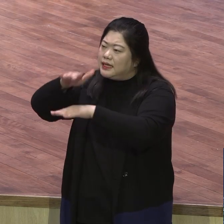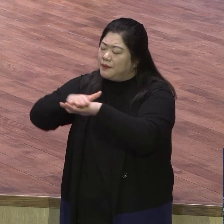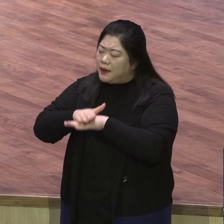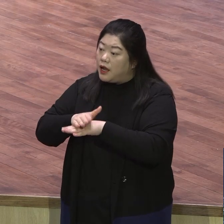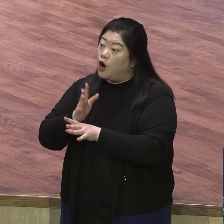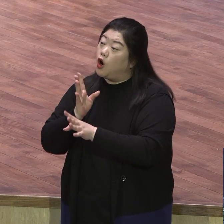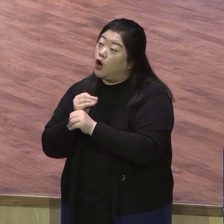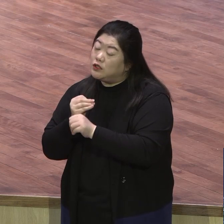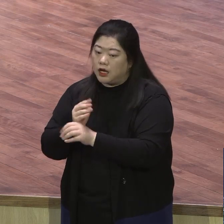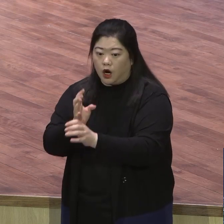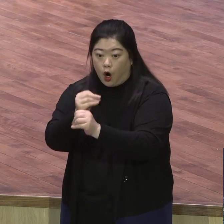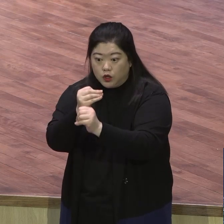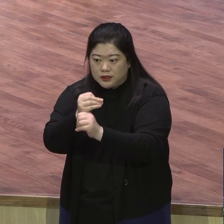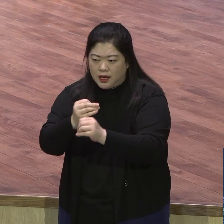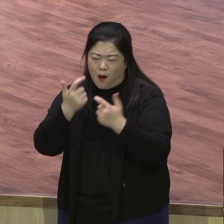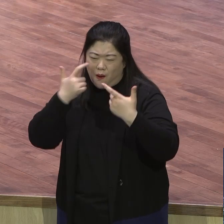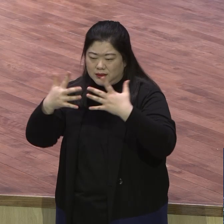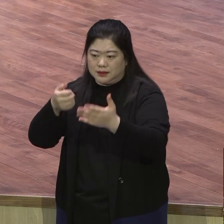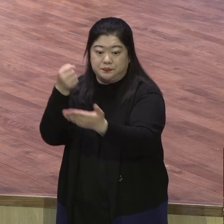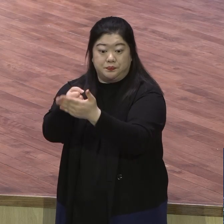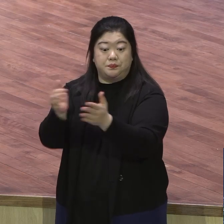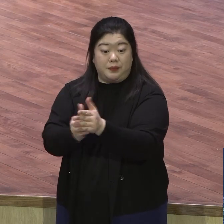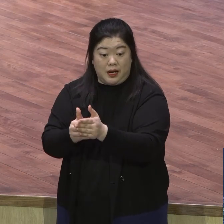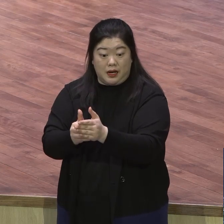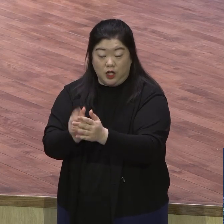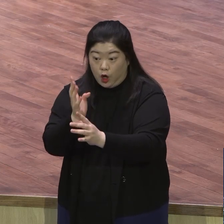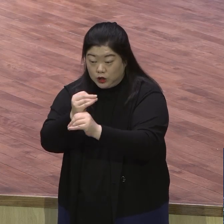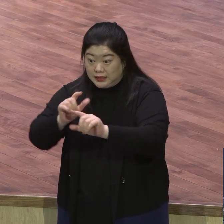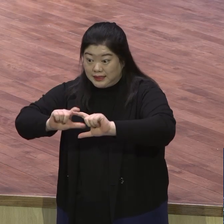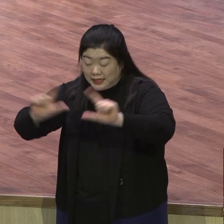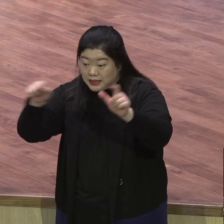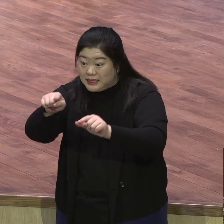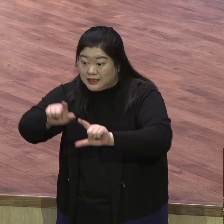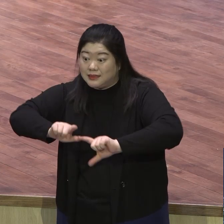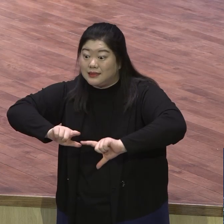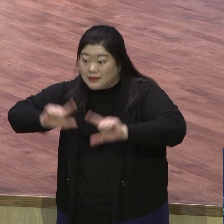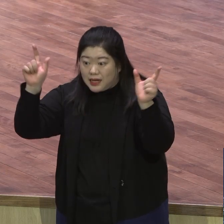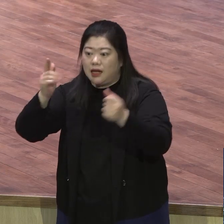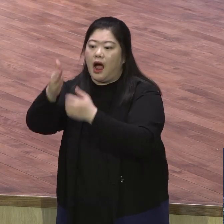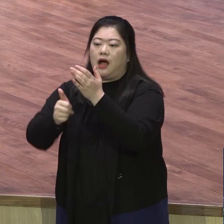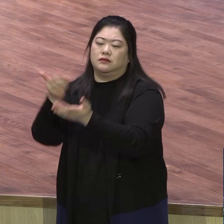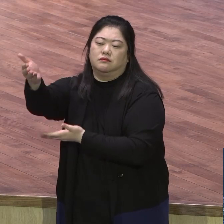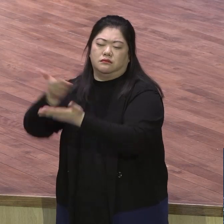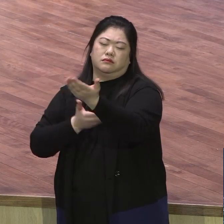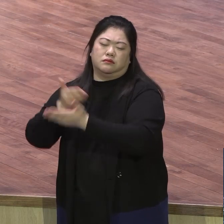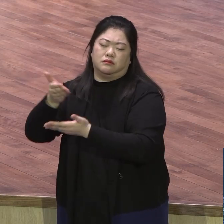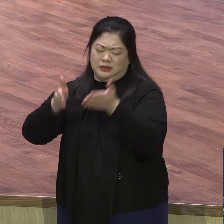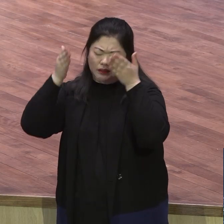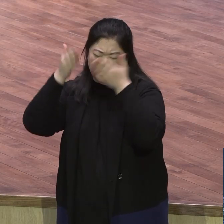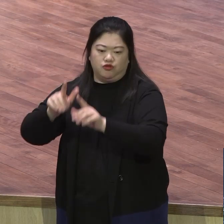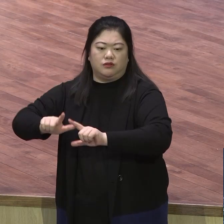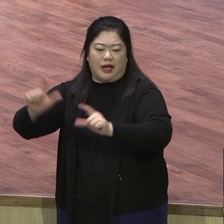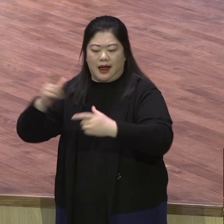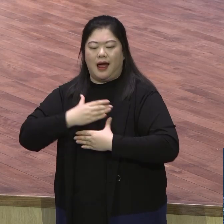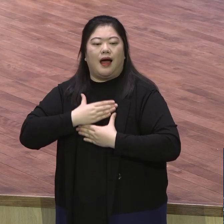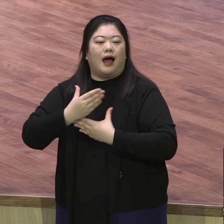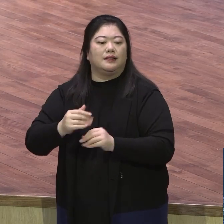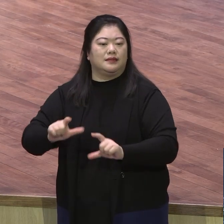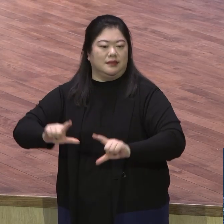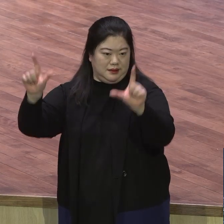하나님과의 교제에 집중하라. 하나님과의 교제에 집중하는 말씀에서 안식일을